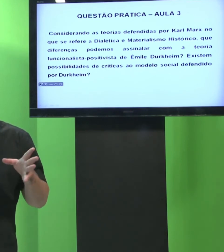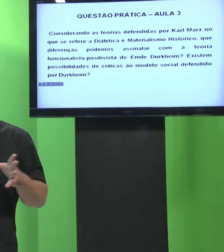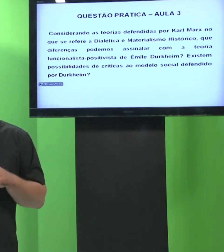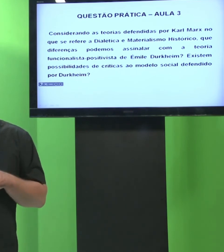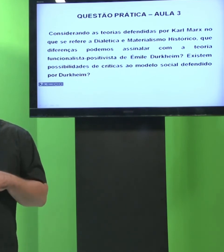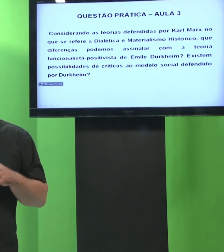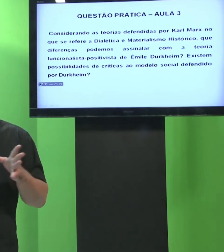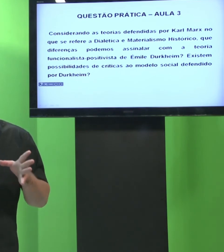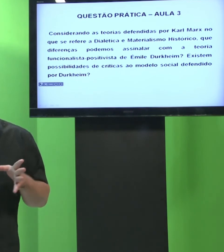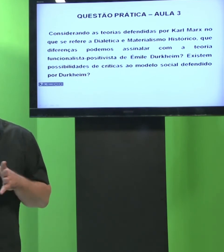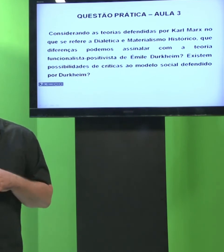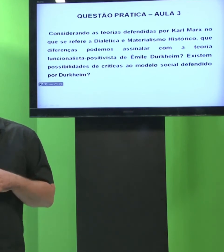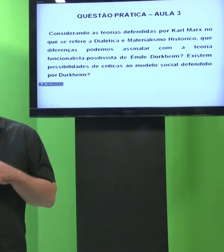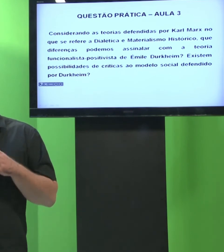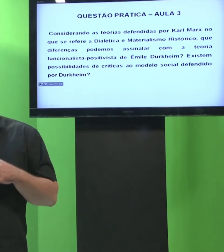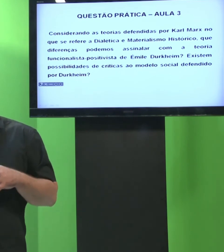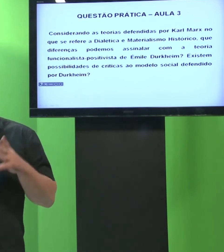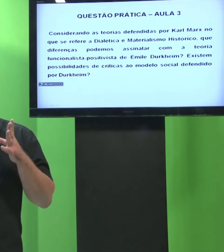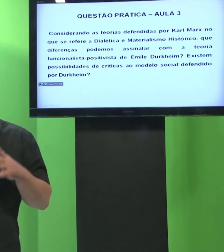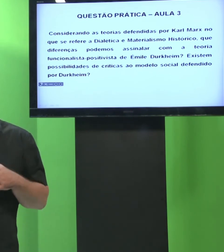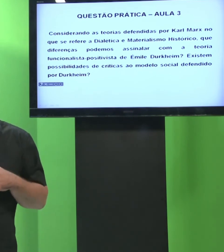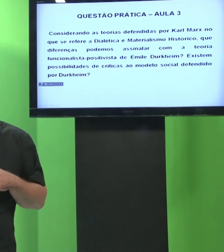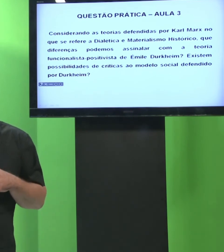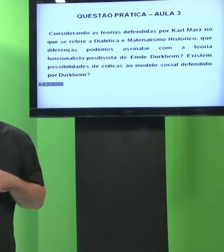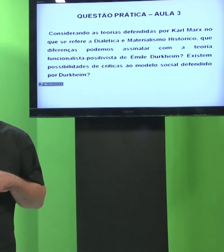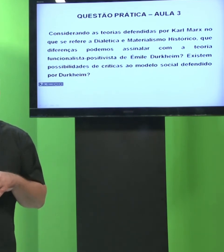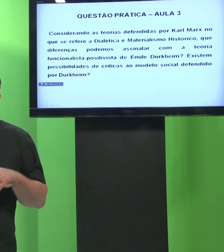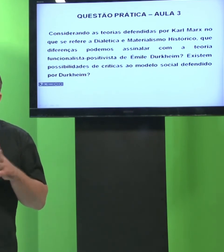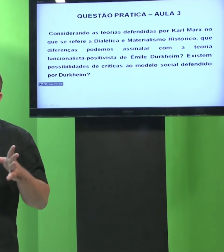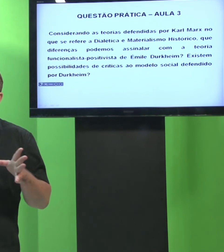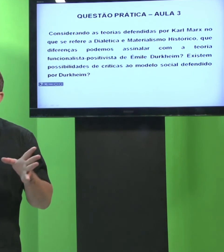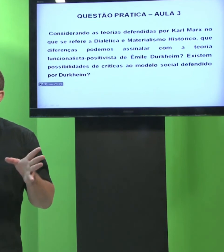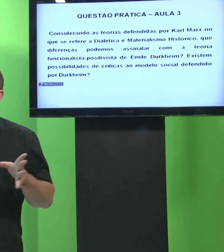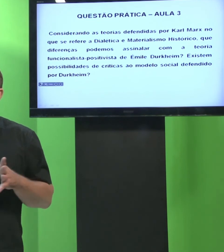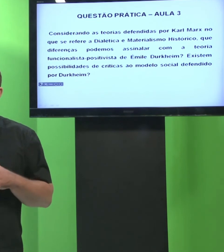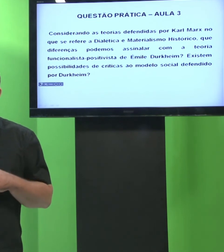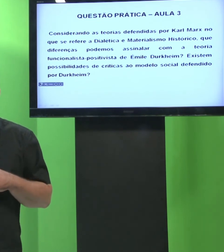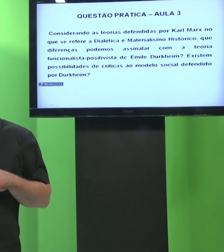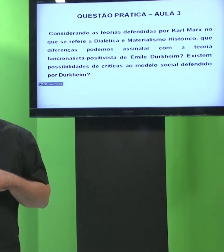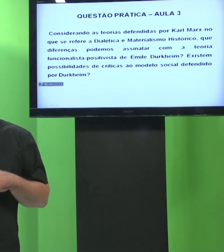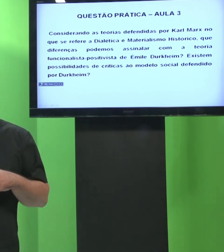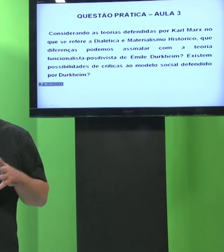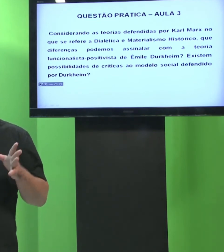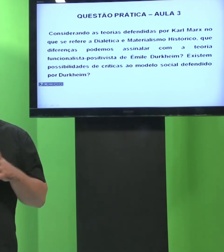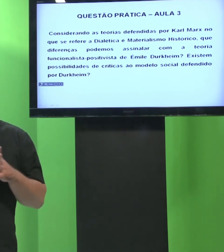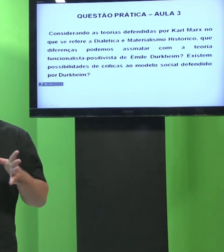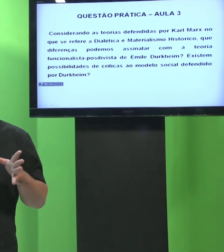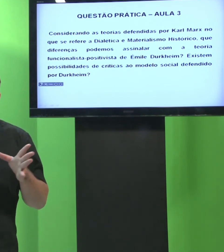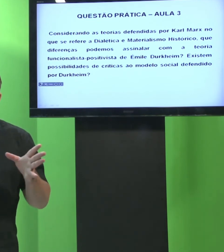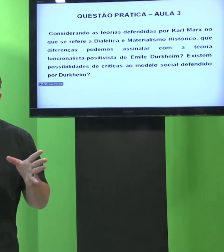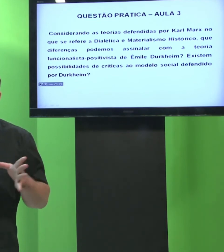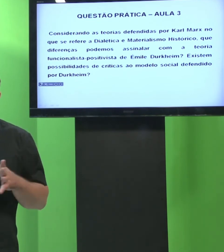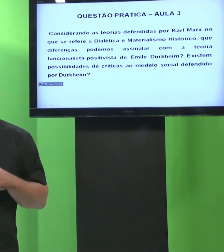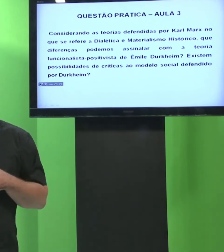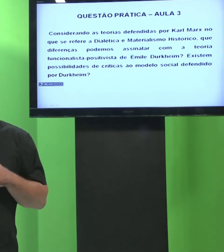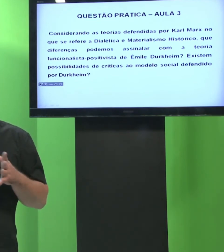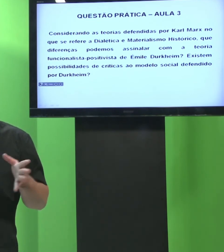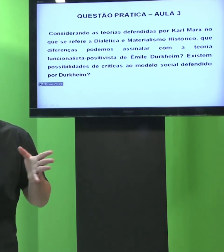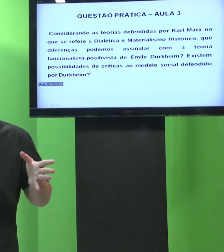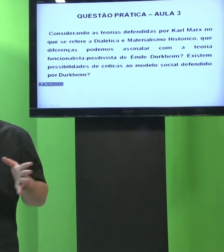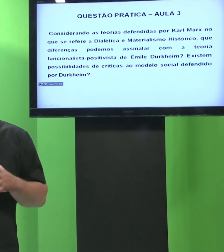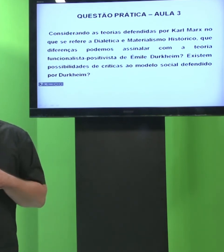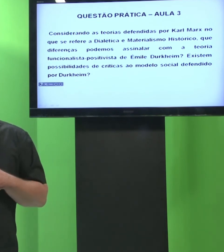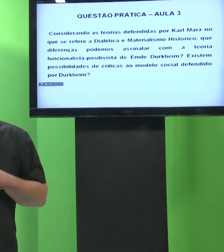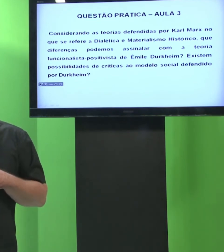Por isso, acreditava que as condições econômicas e a luta entre as classes são a principal causa da